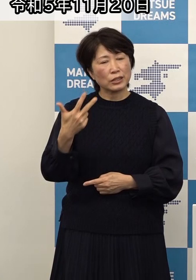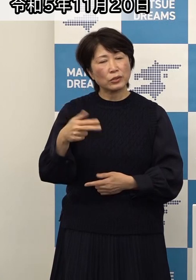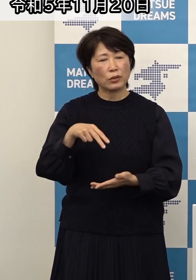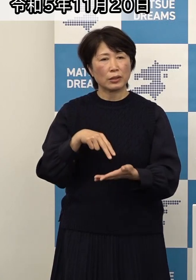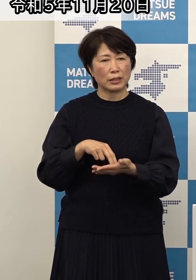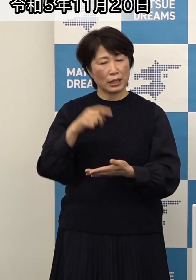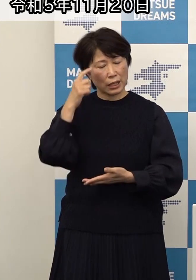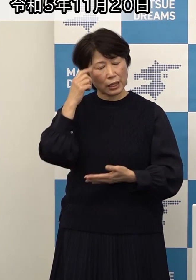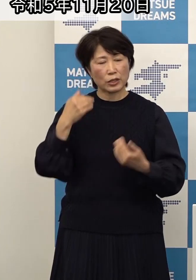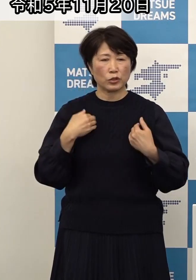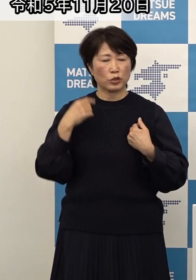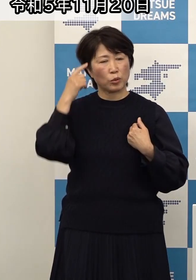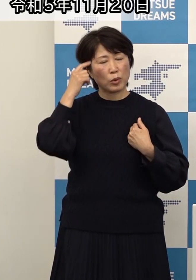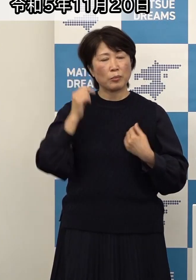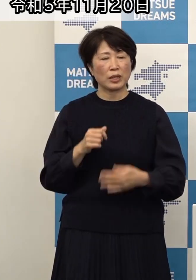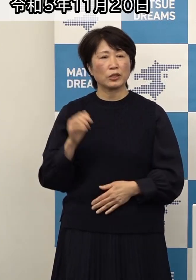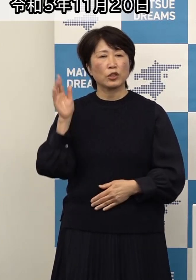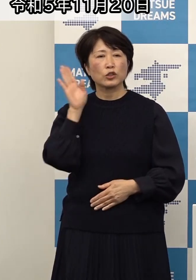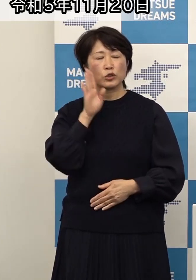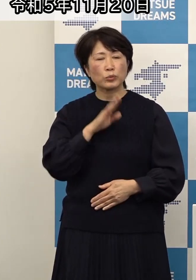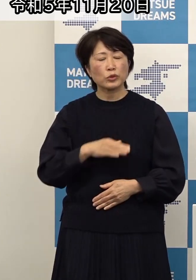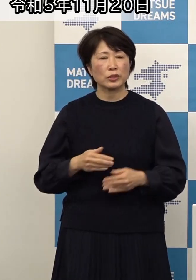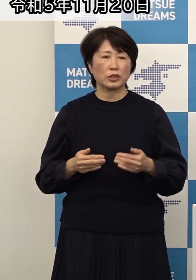ふうに考えております。